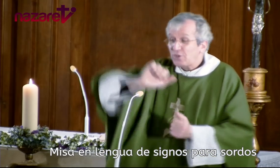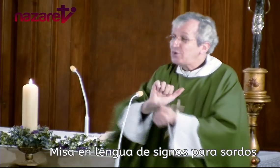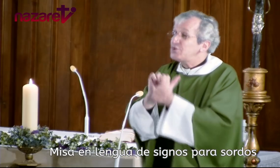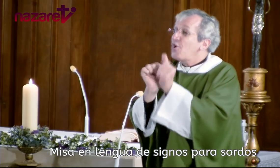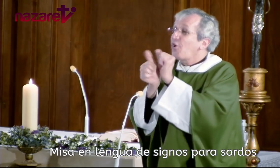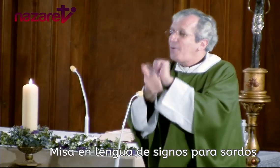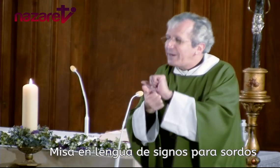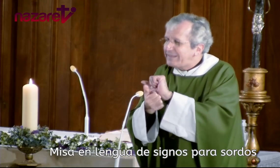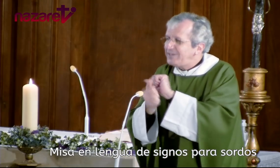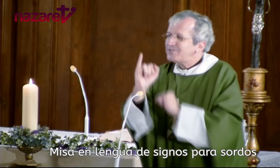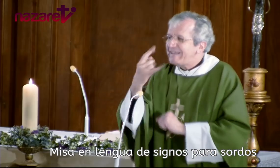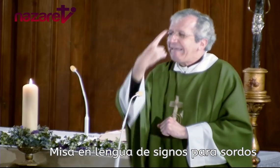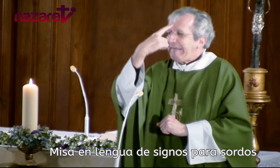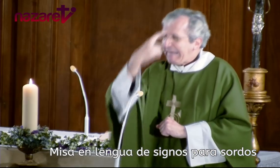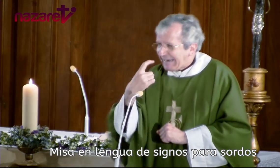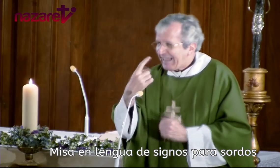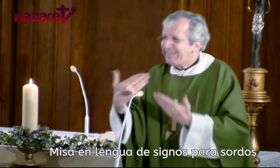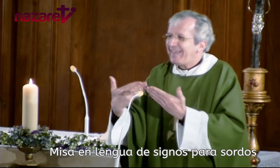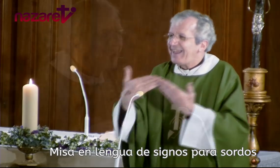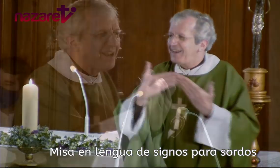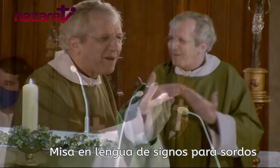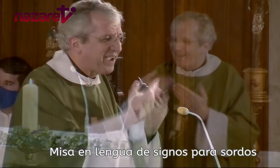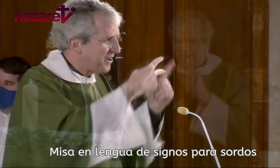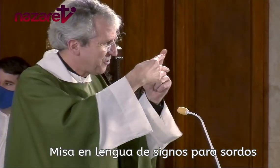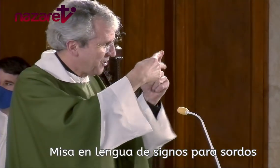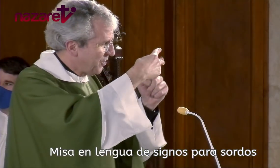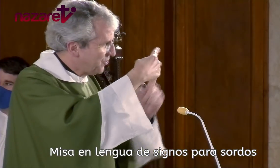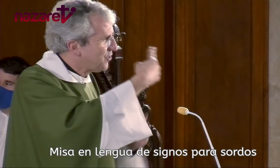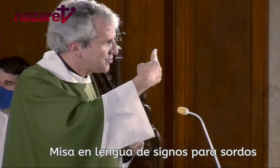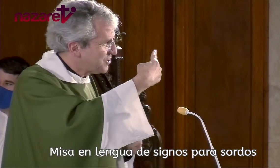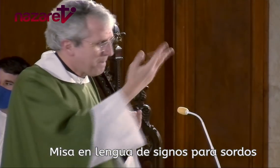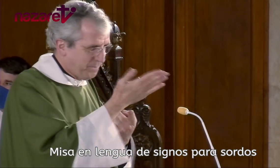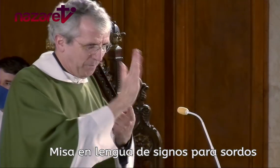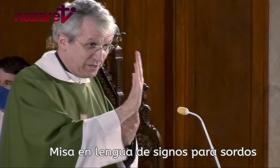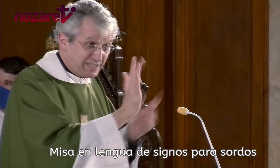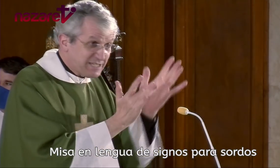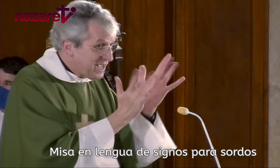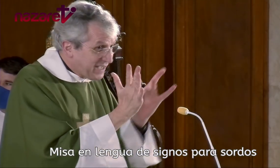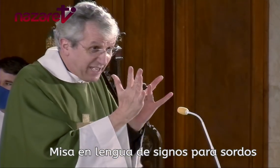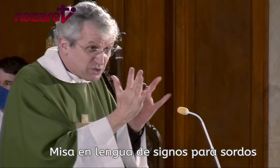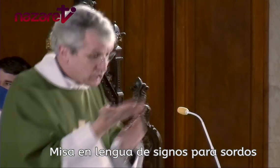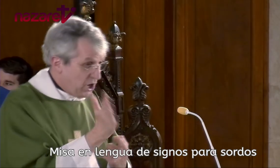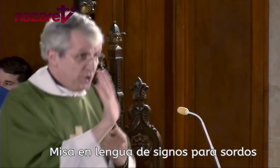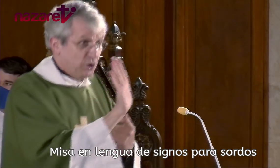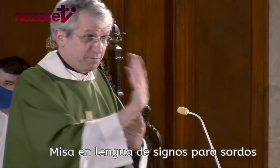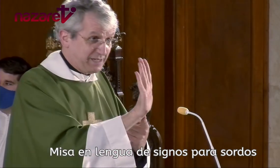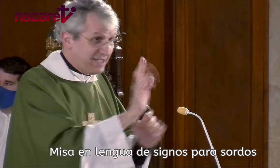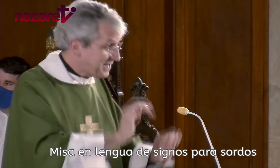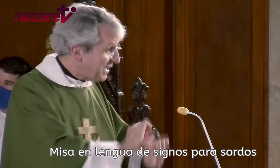vosotros convertíos y creed en el Evangelio. Dos propuestas que Jesús nos presenta